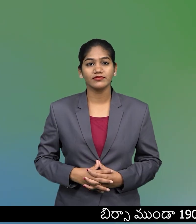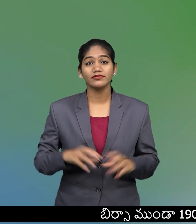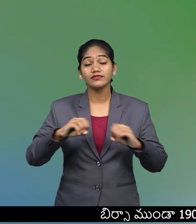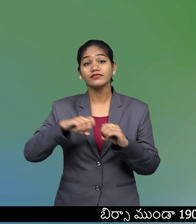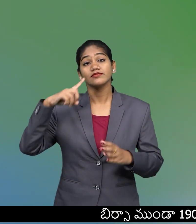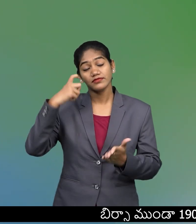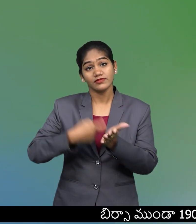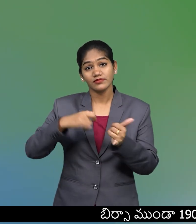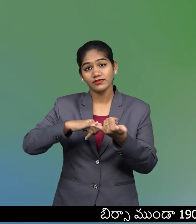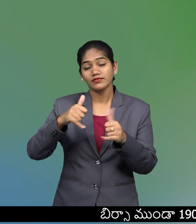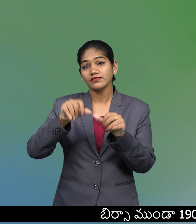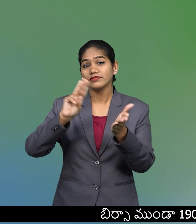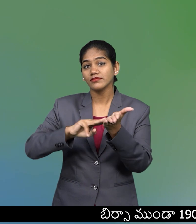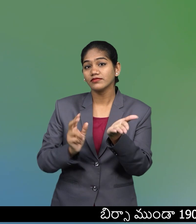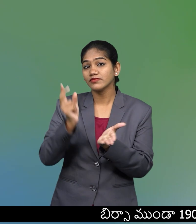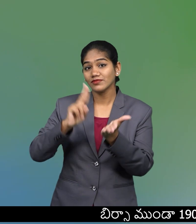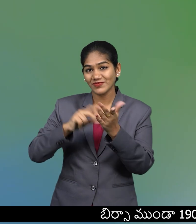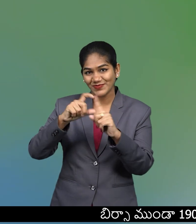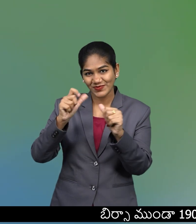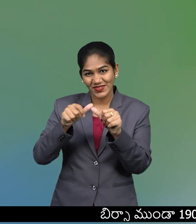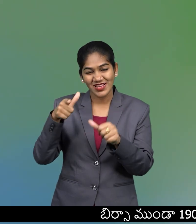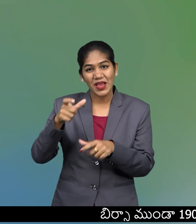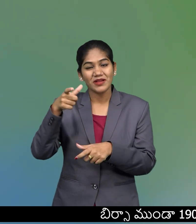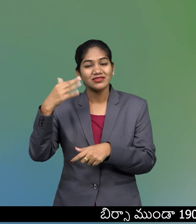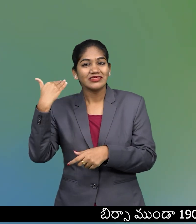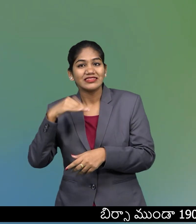బిర్సా ముండా 1900లో జైలులో మరణించారు.